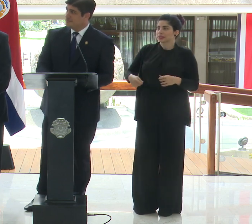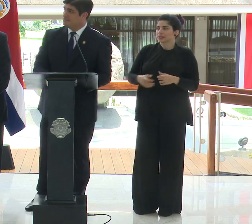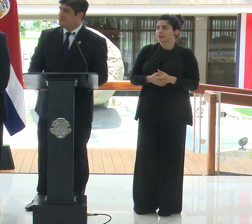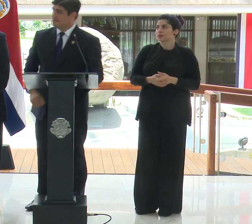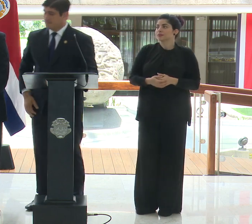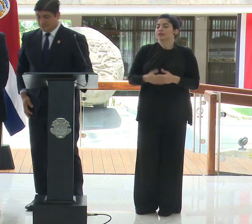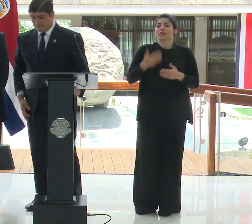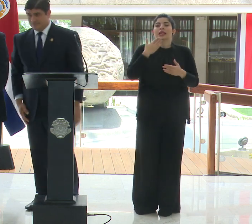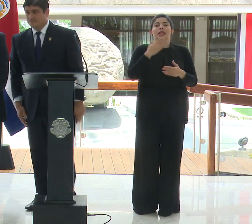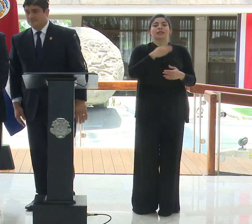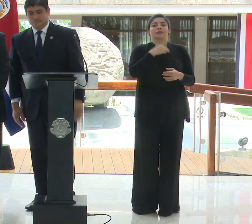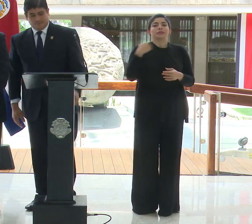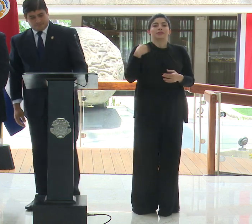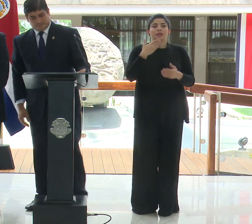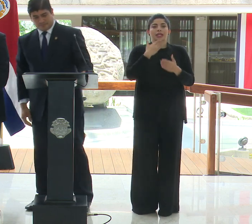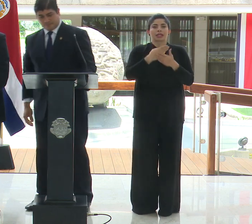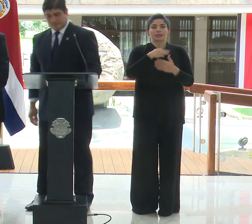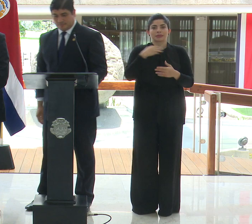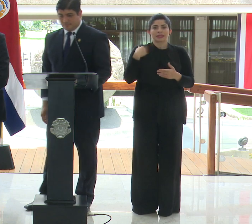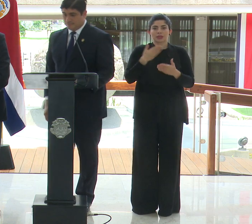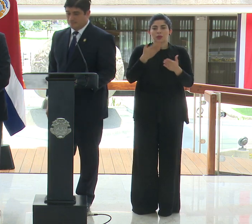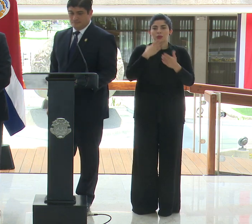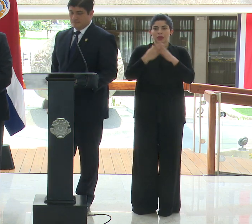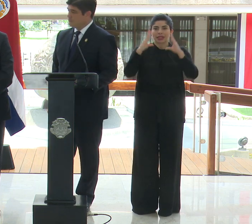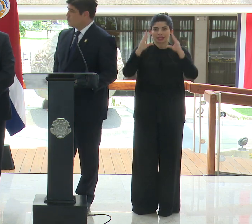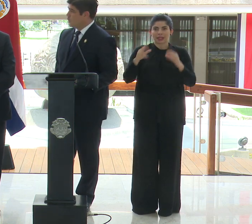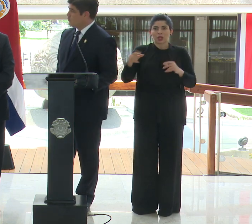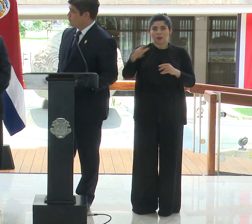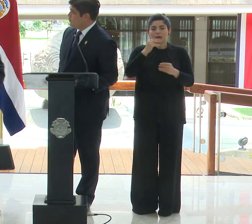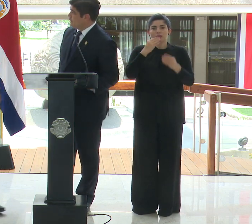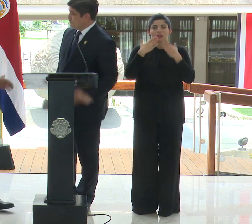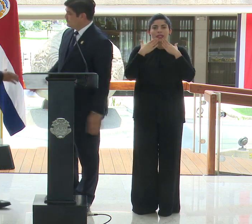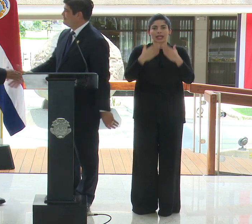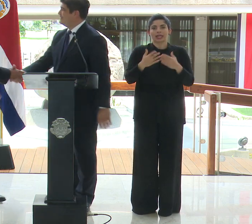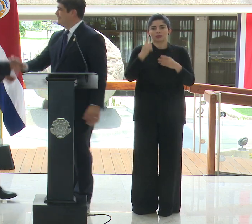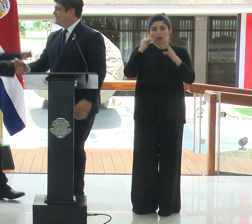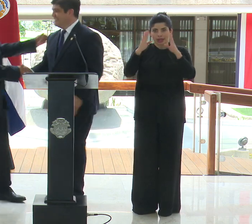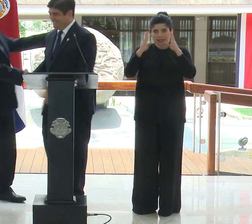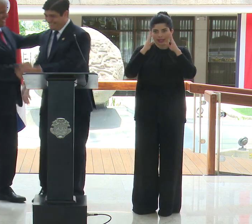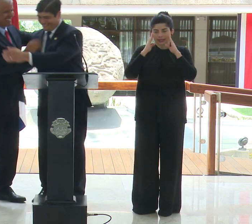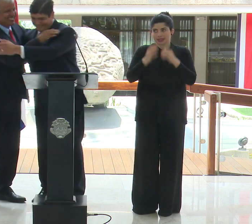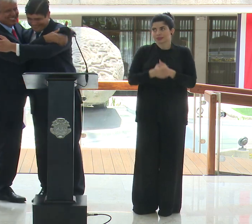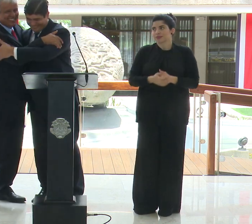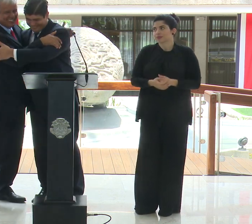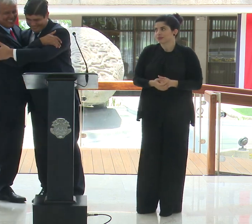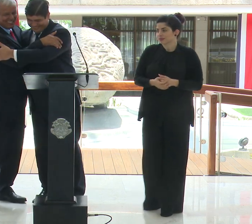Gracias, señor ministro. Gracias, señoras ministras. Muy buenas tardes, colegas. Muchas gracias por su atención.